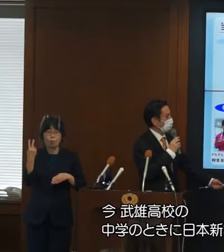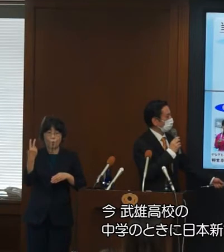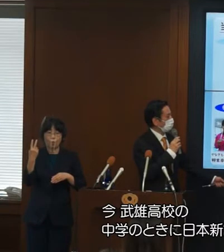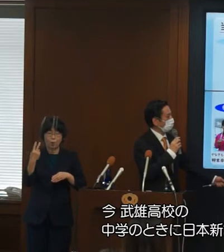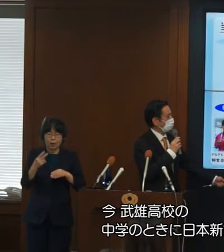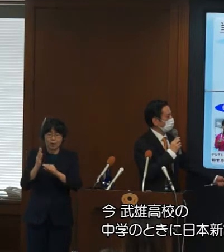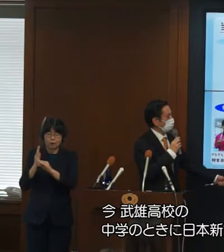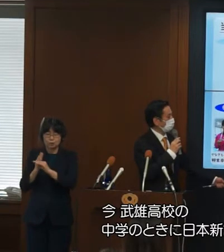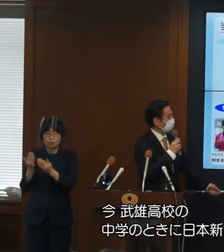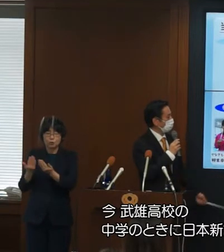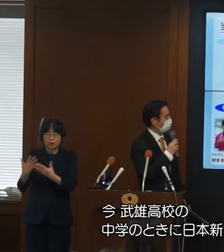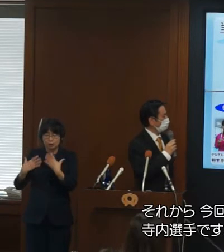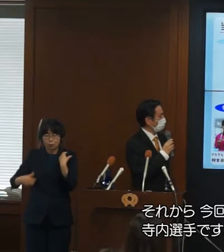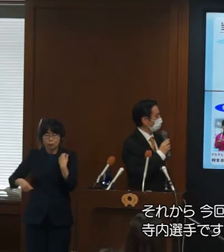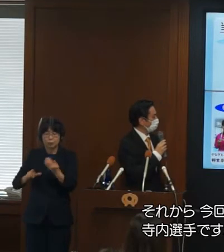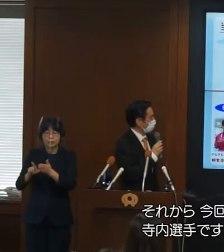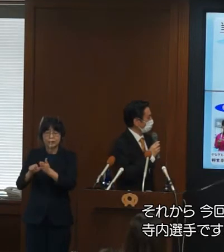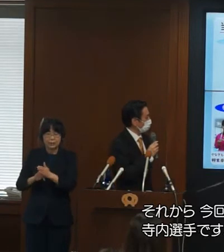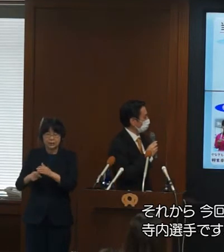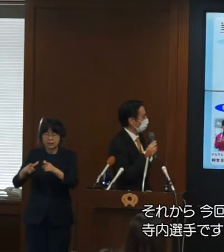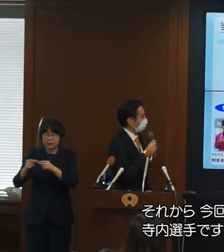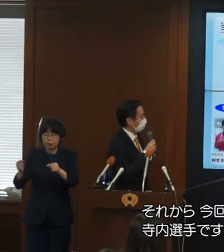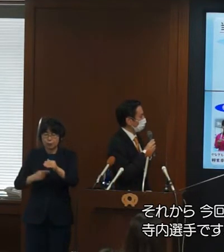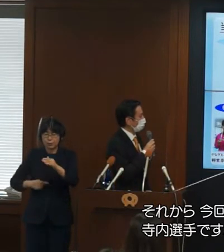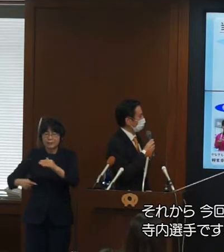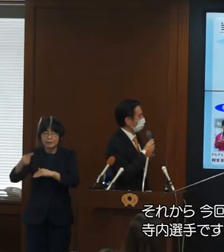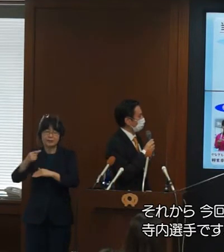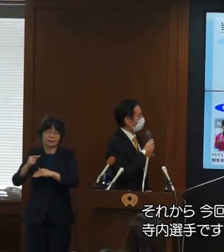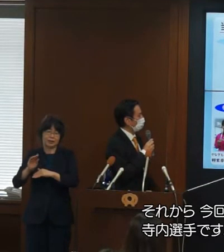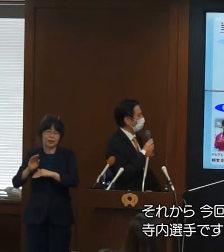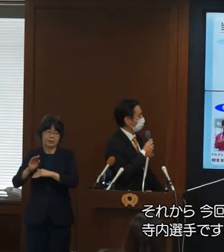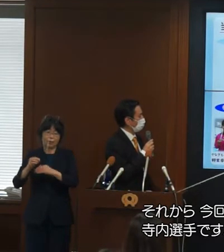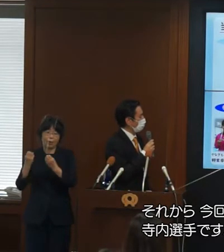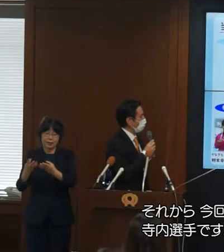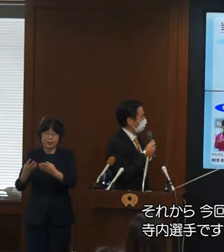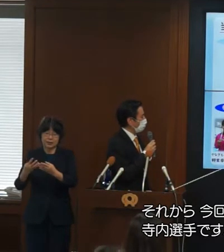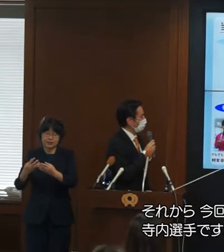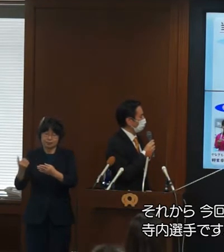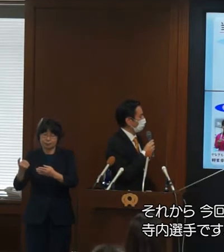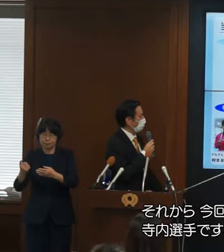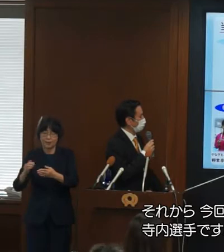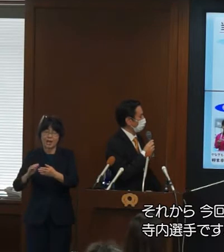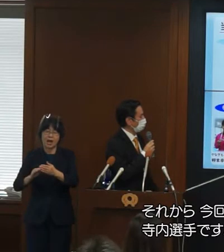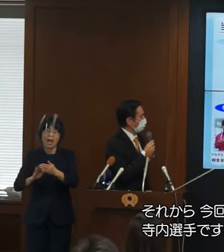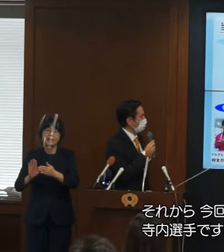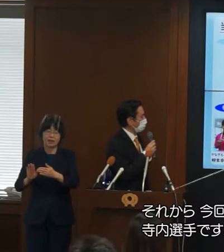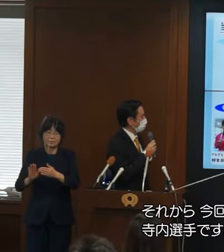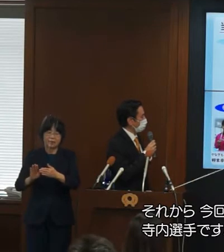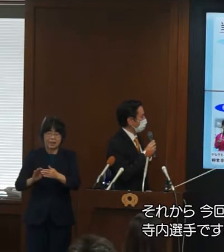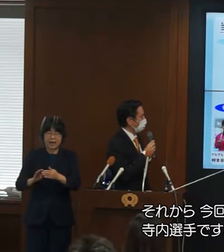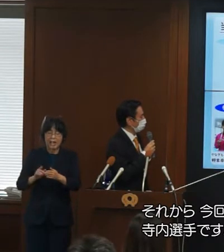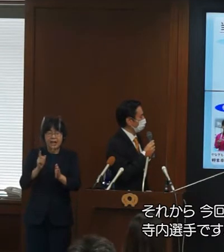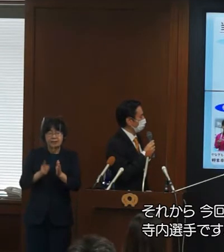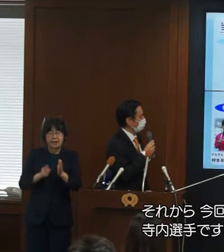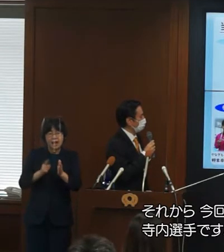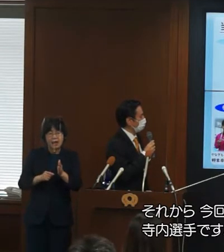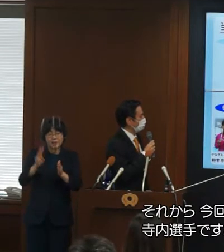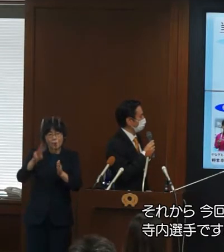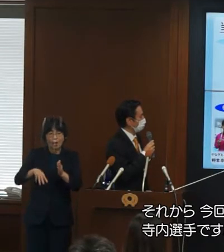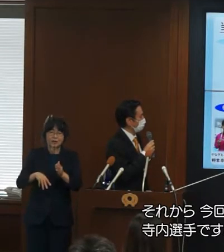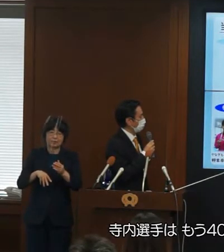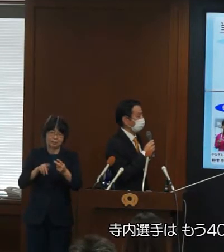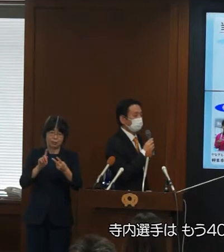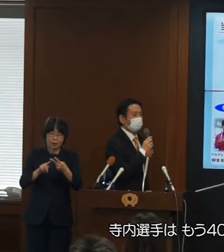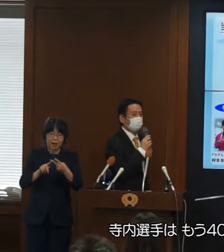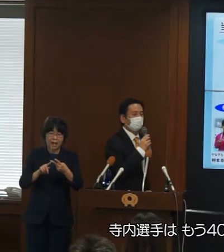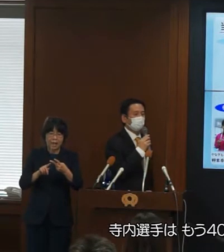出した寺川君とか、それから今回の飛び込みで出た寺内選手